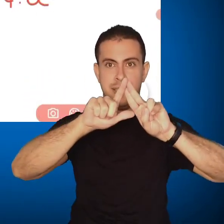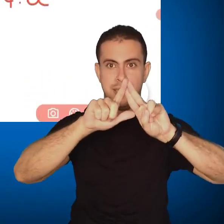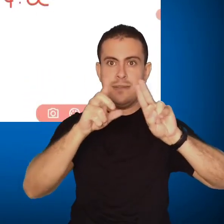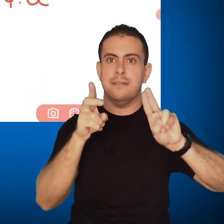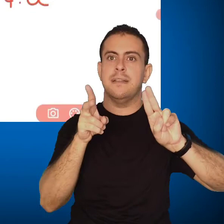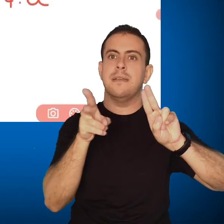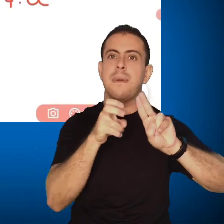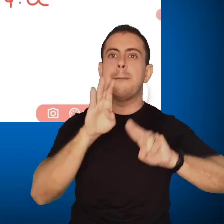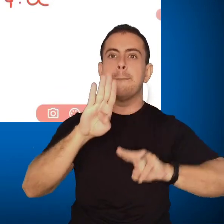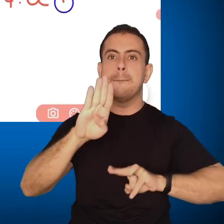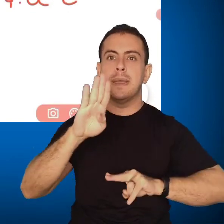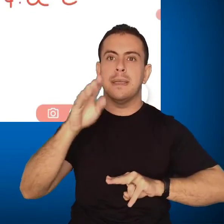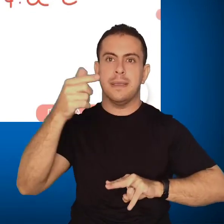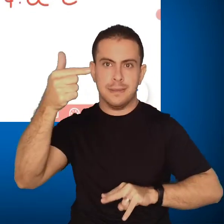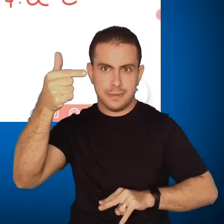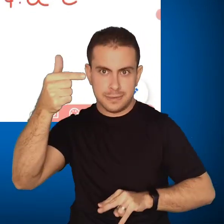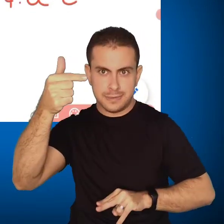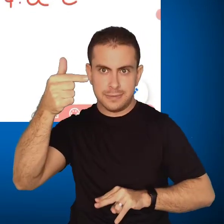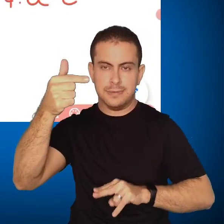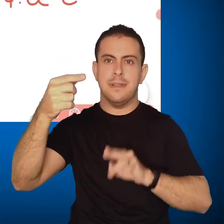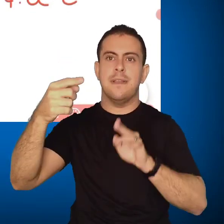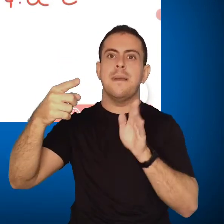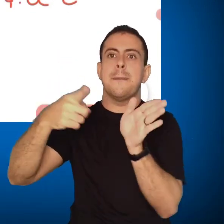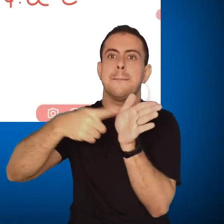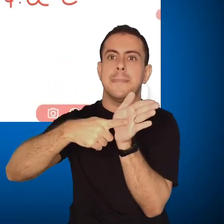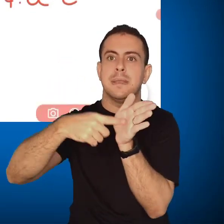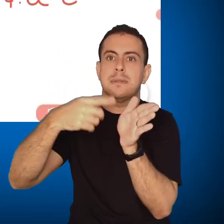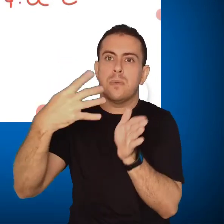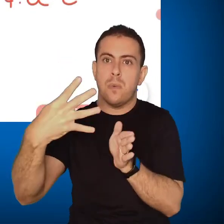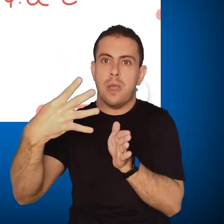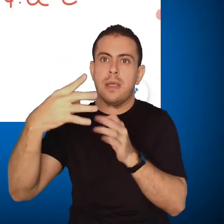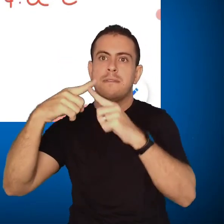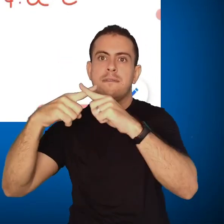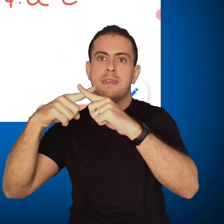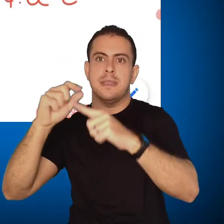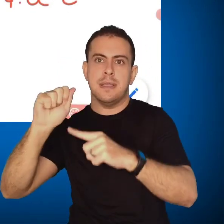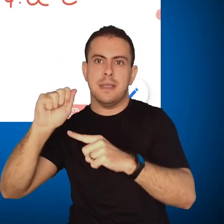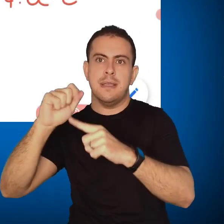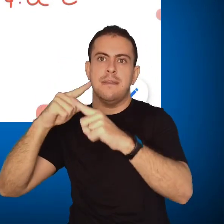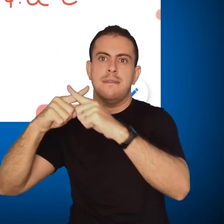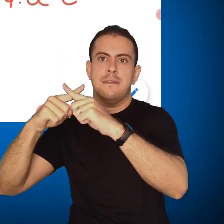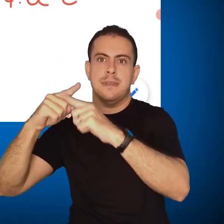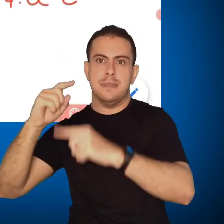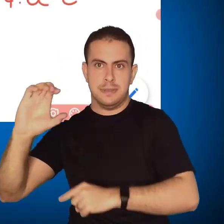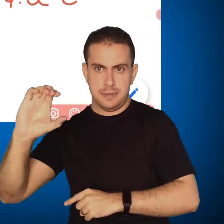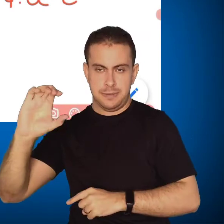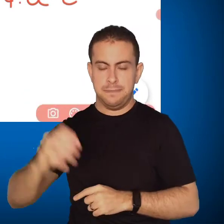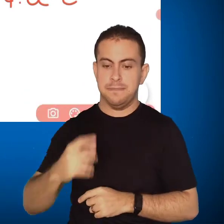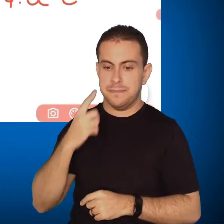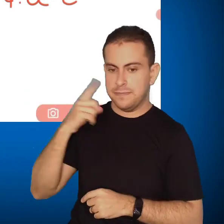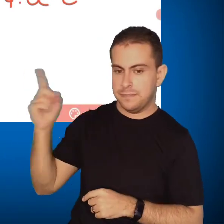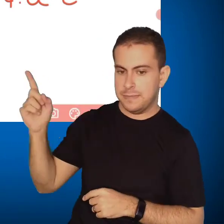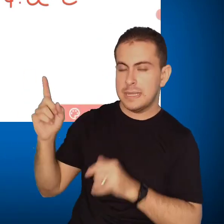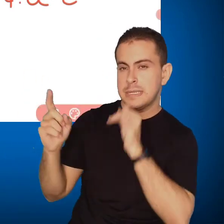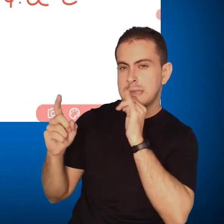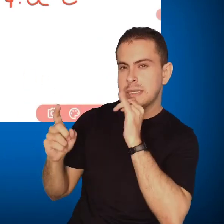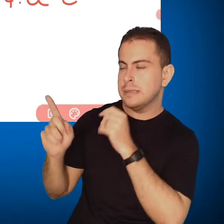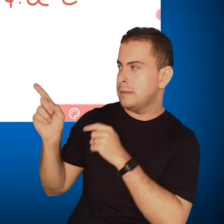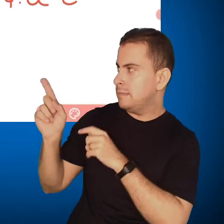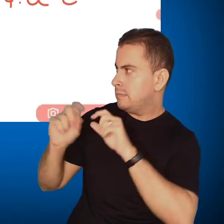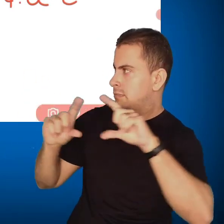né, vezes o c. Então vamos colocar aqui um exemplo, uma equação do segundo grau, por exemplo, 3x ao quadrado